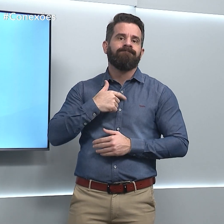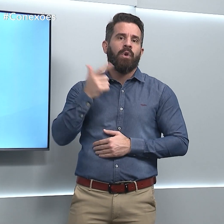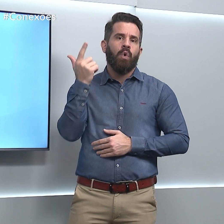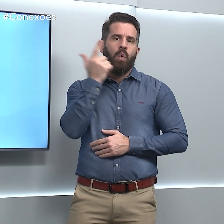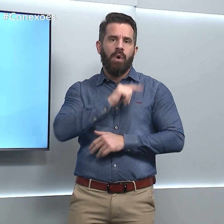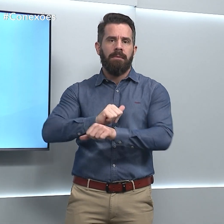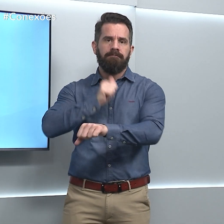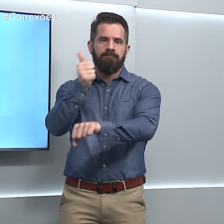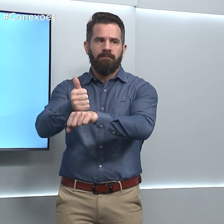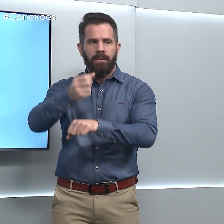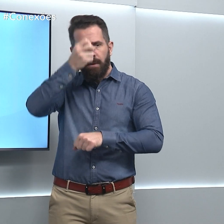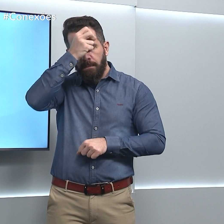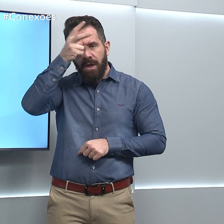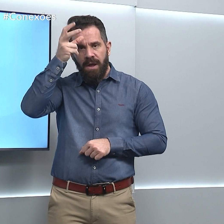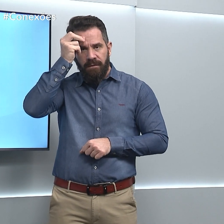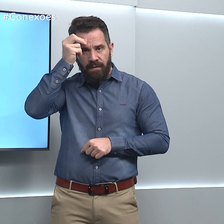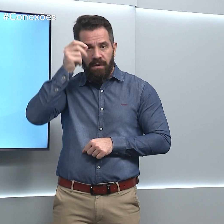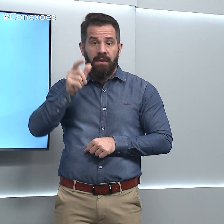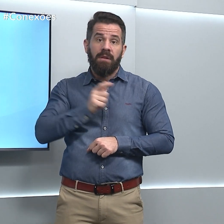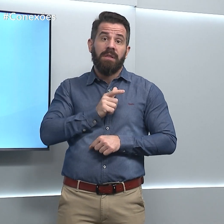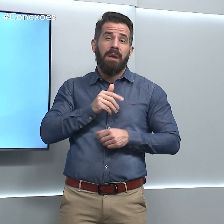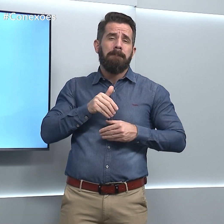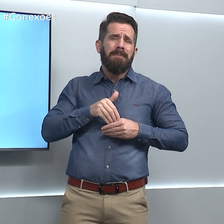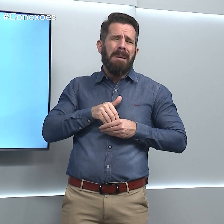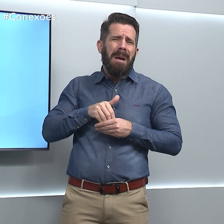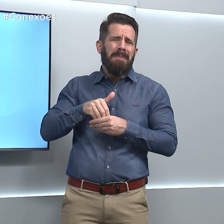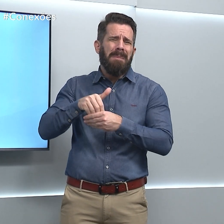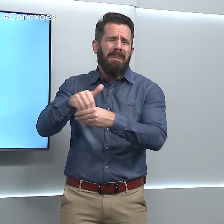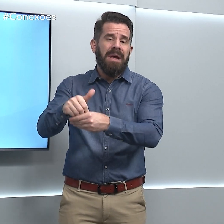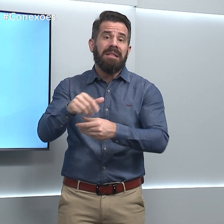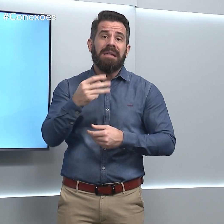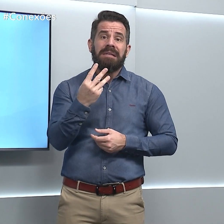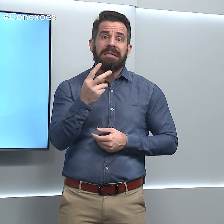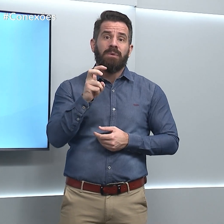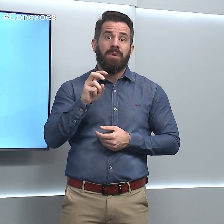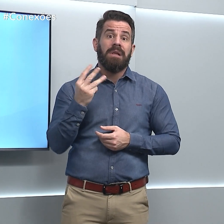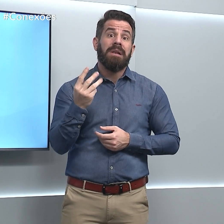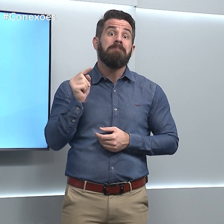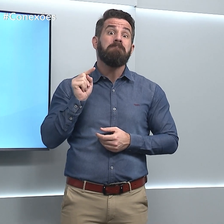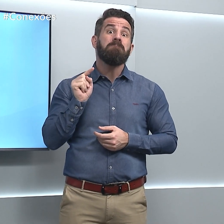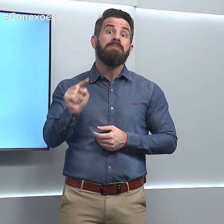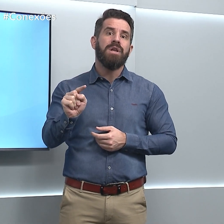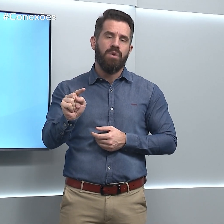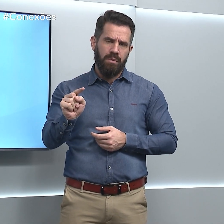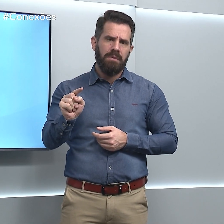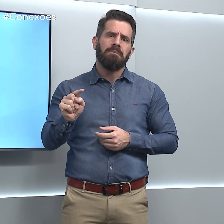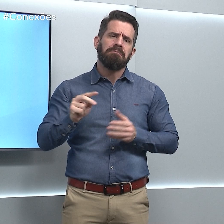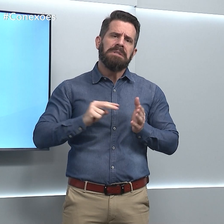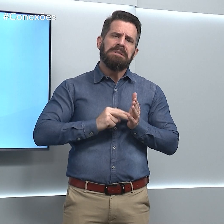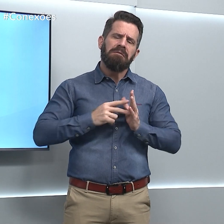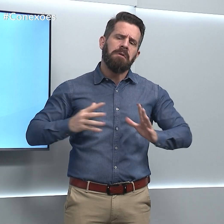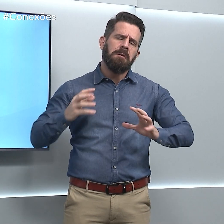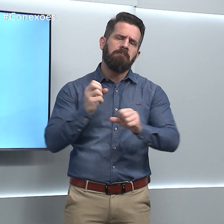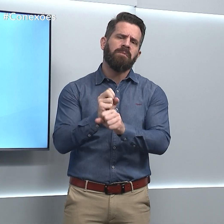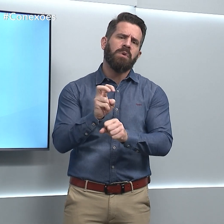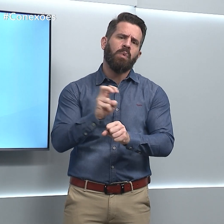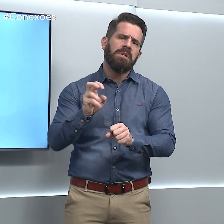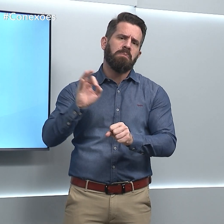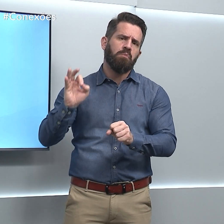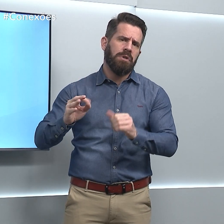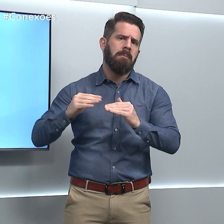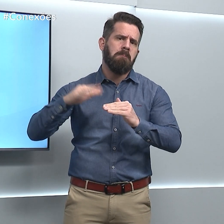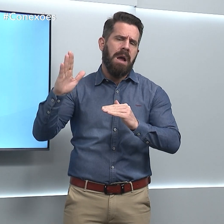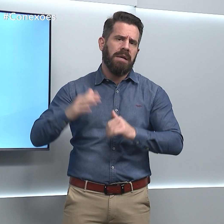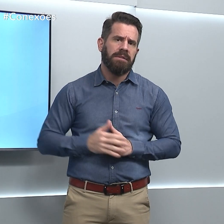com mais de 353 mil votos, o equivalente a 55% do total. E